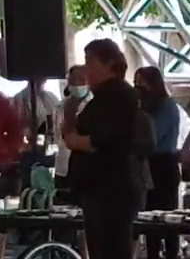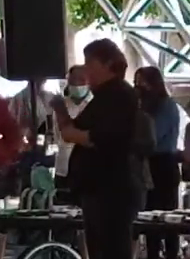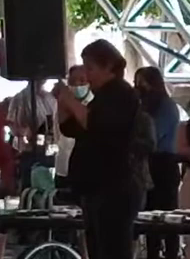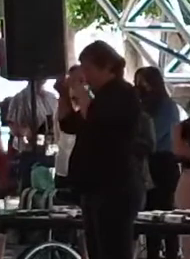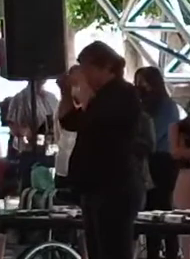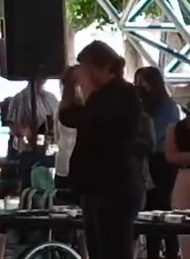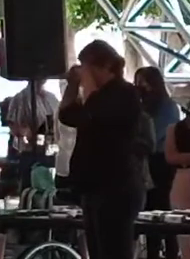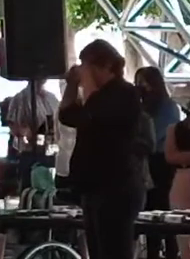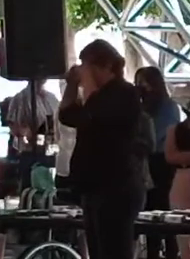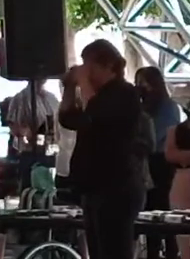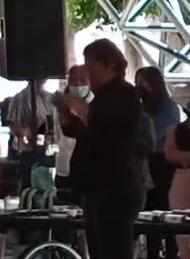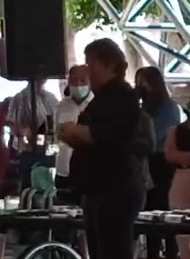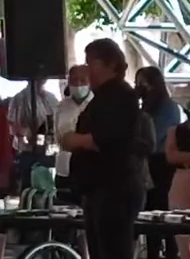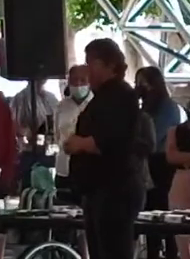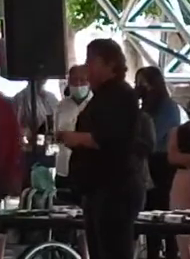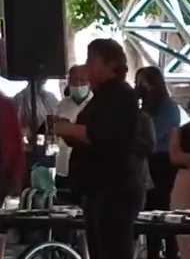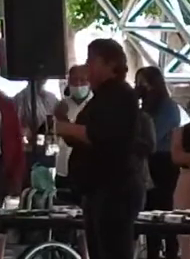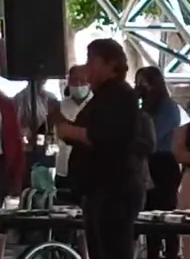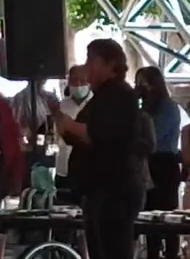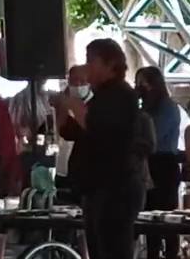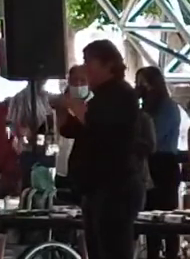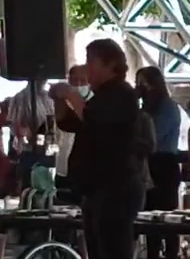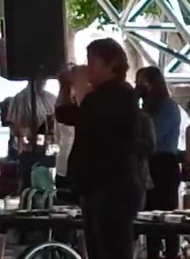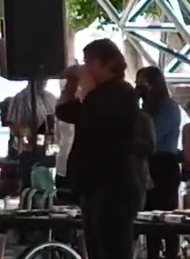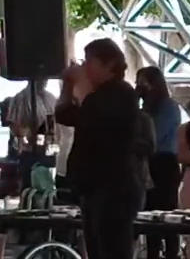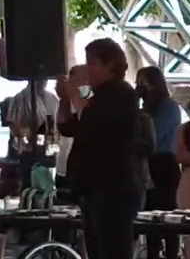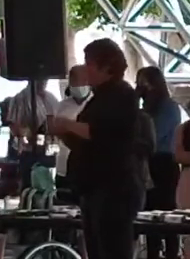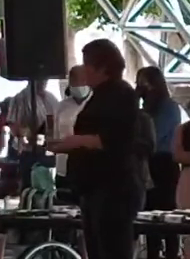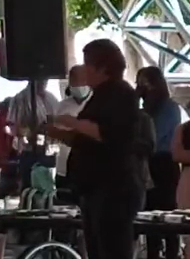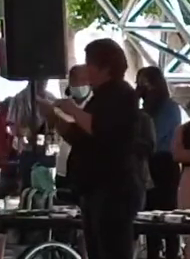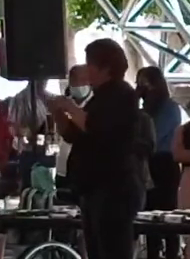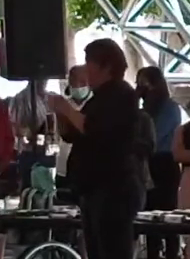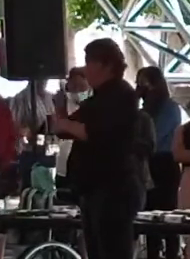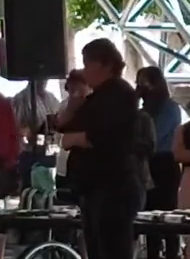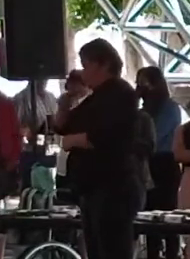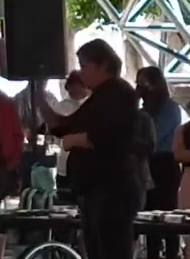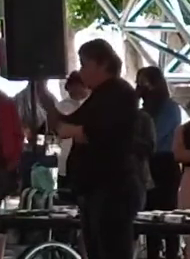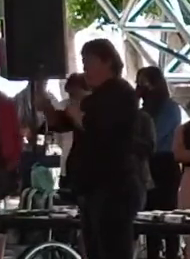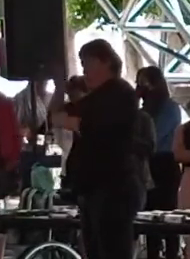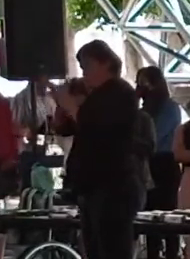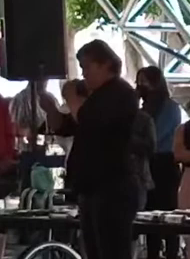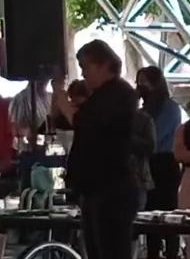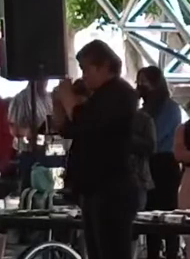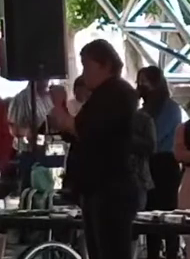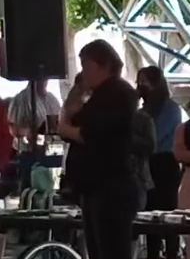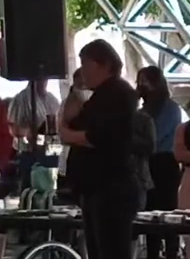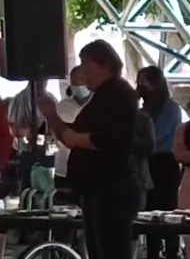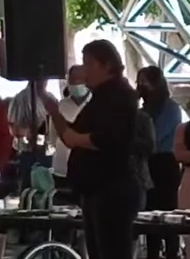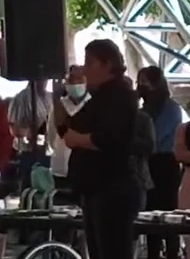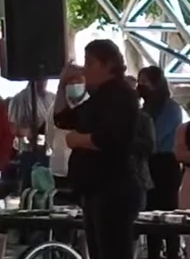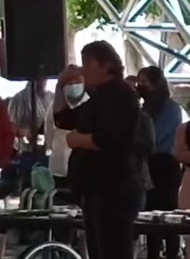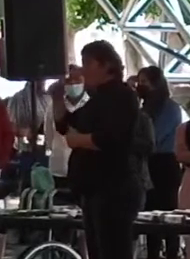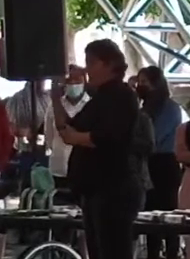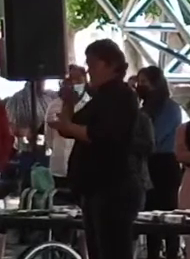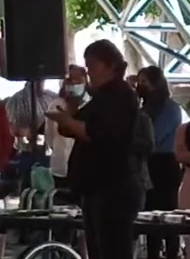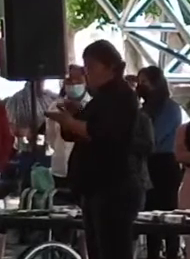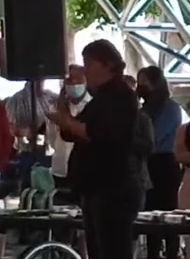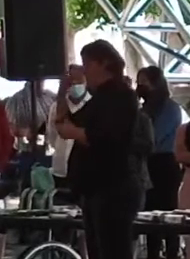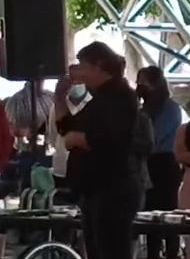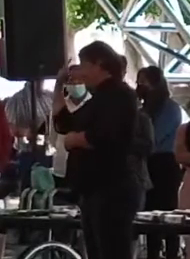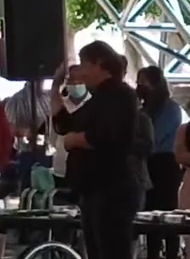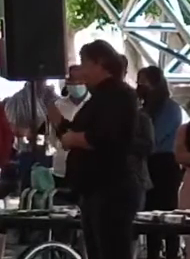porque los lentes son importantes para que puedan aprender, para que no les cueste trabajo la lectura, para